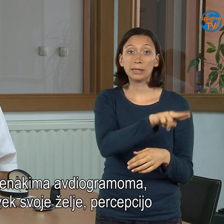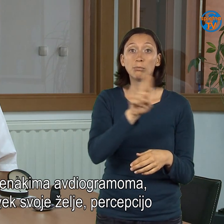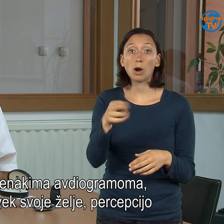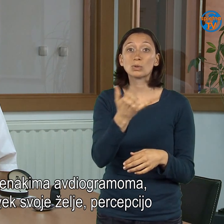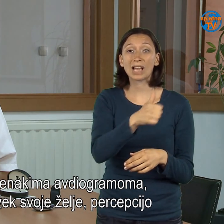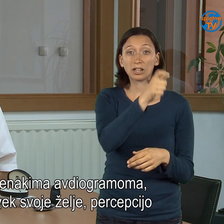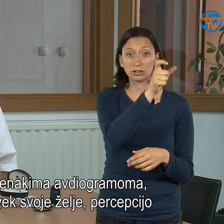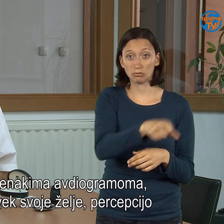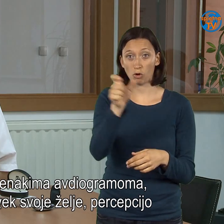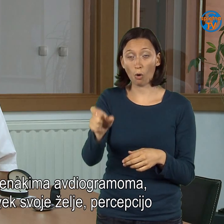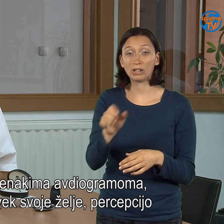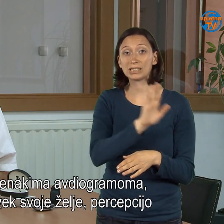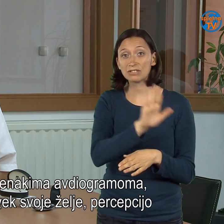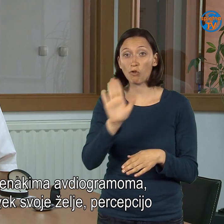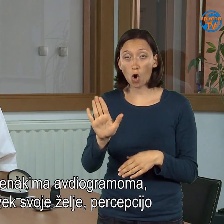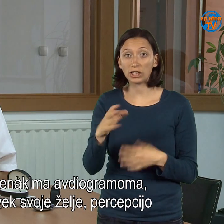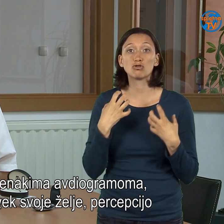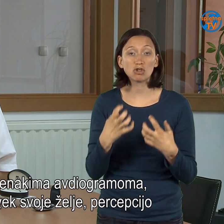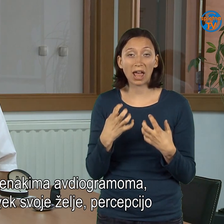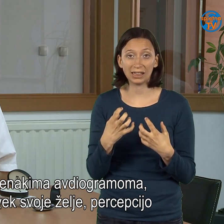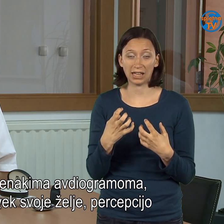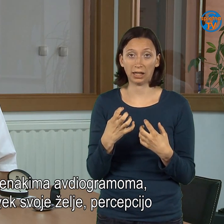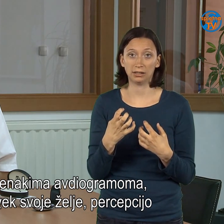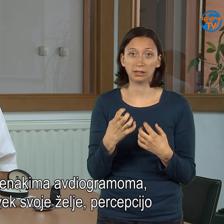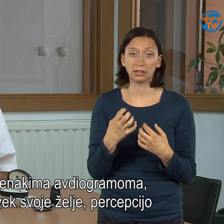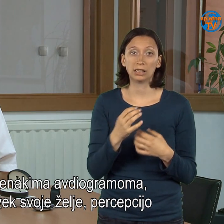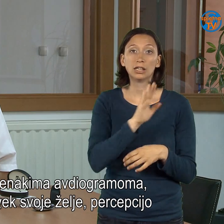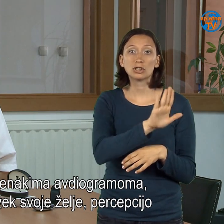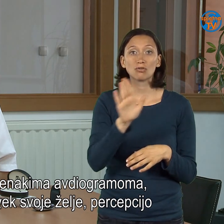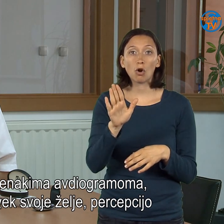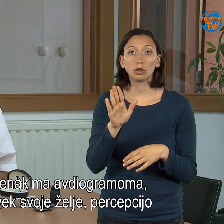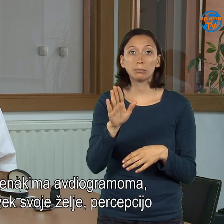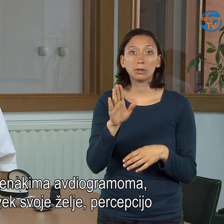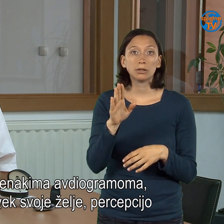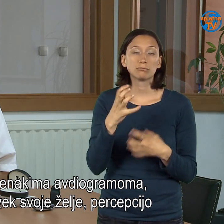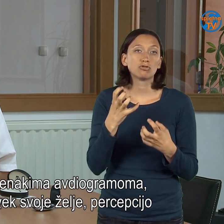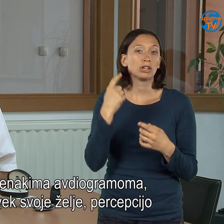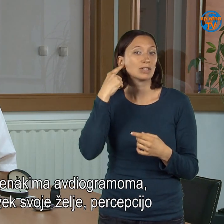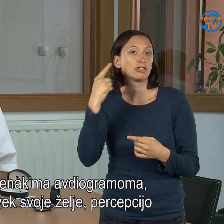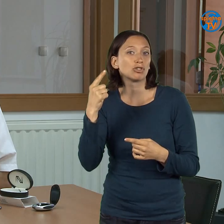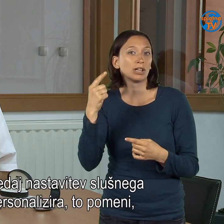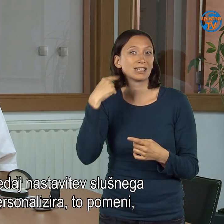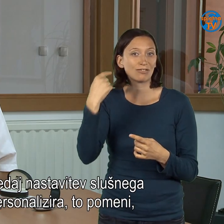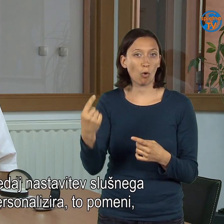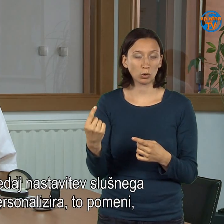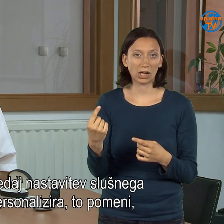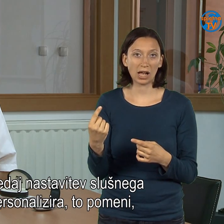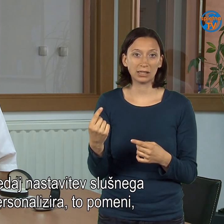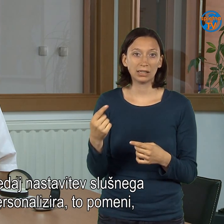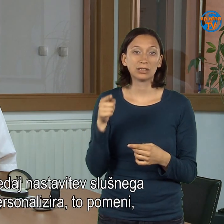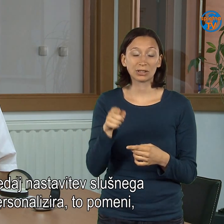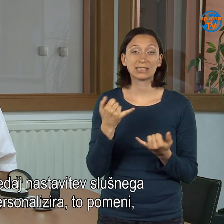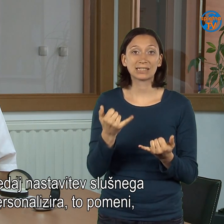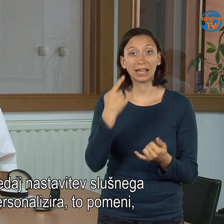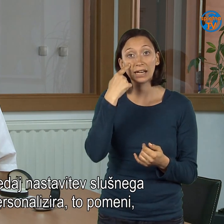ima vsak človek neke svoje želje, svojo percepcijo zvoka, tako da